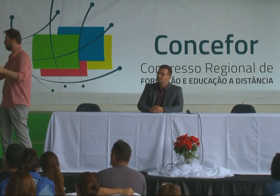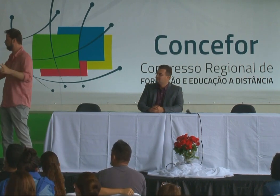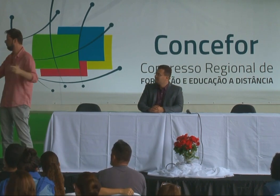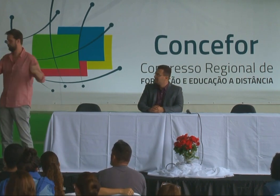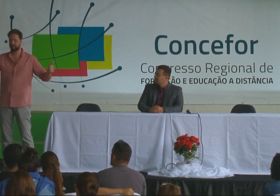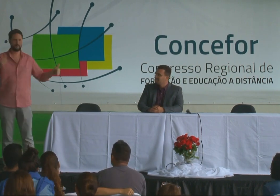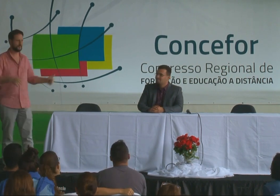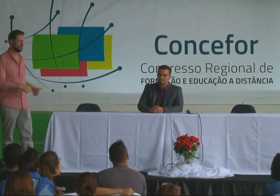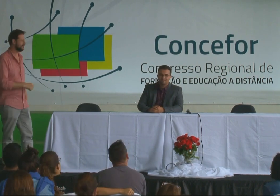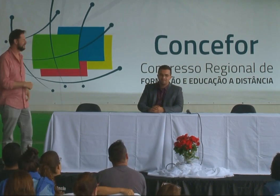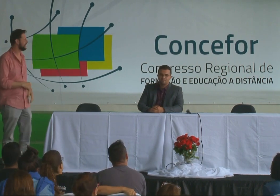Essa ali.